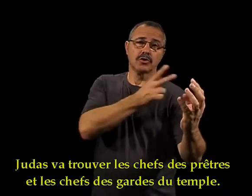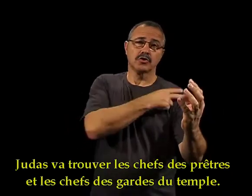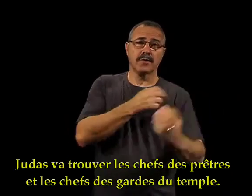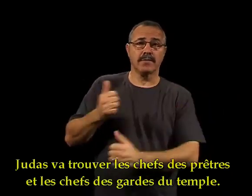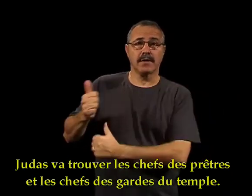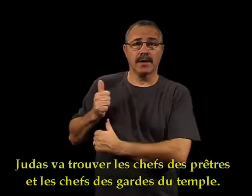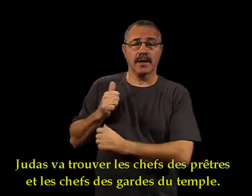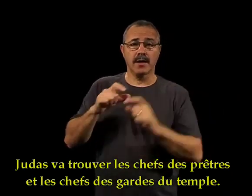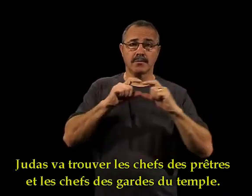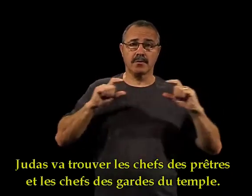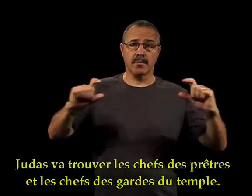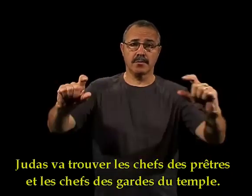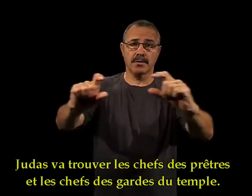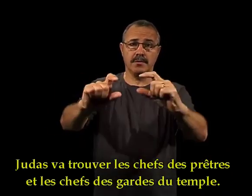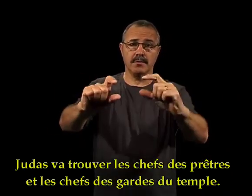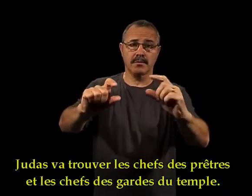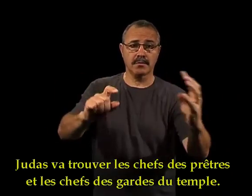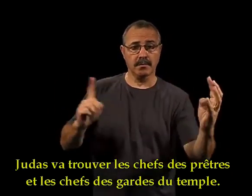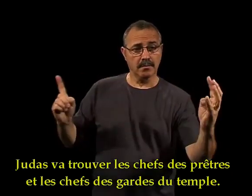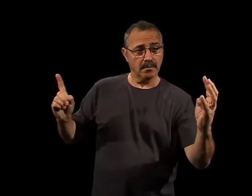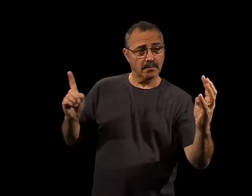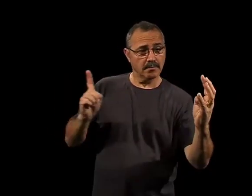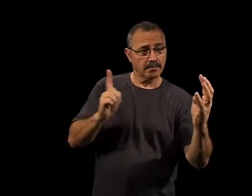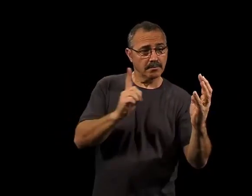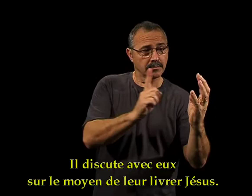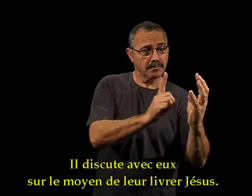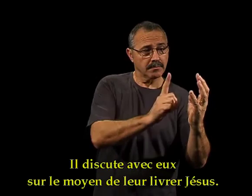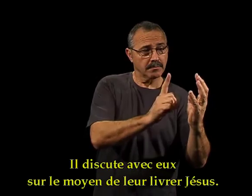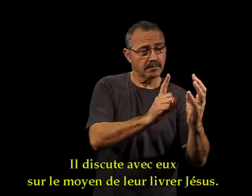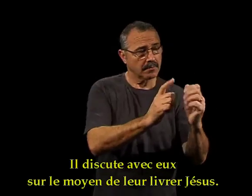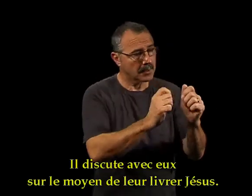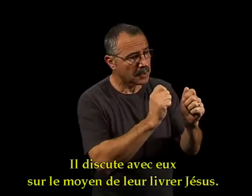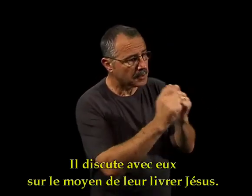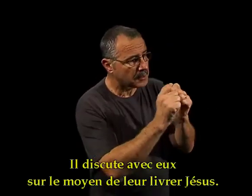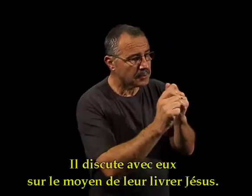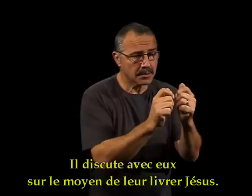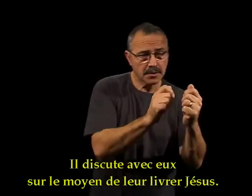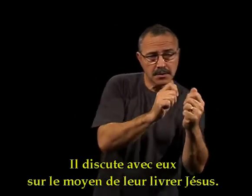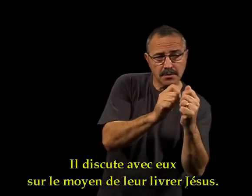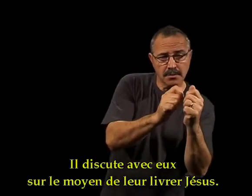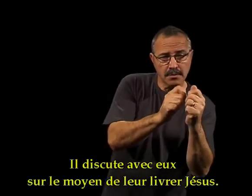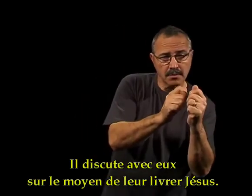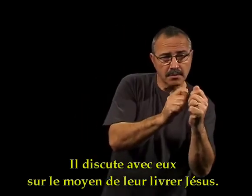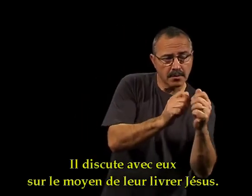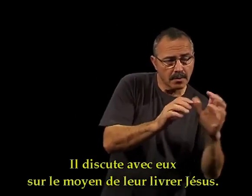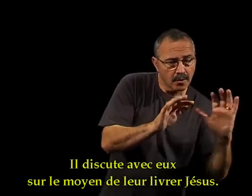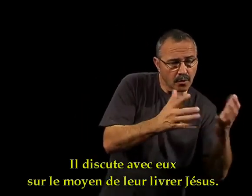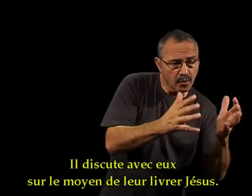Judas va trouver les chefs des prêtres et les chefs des gardes du temple. Il discute avec eux sur le moyen de